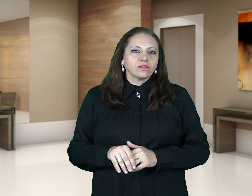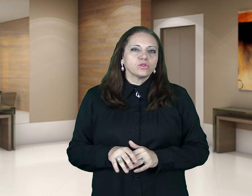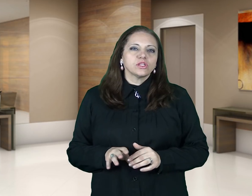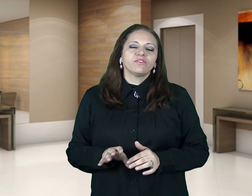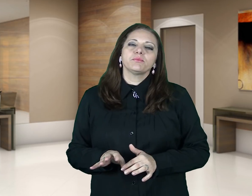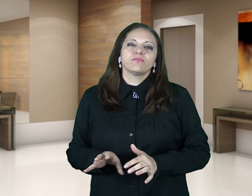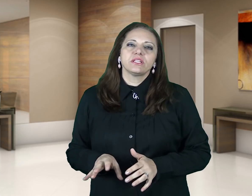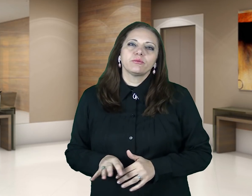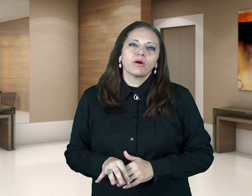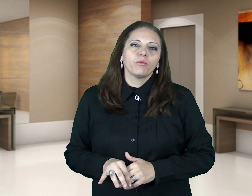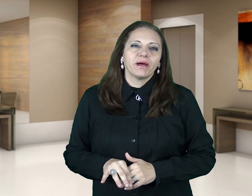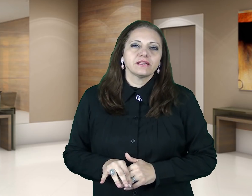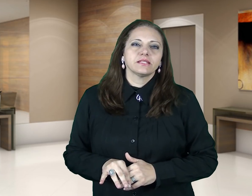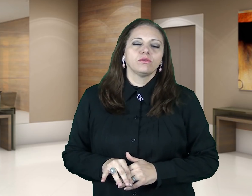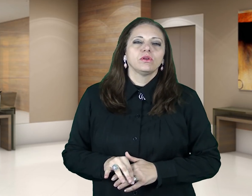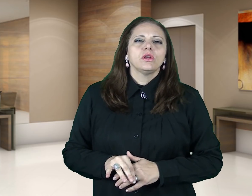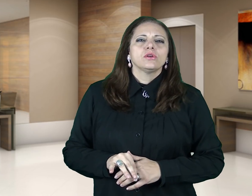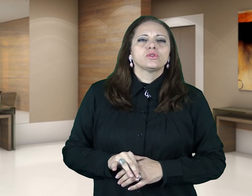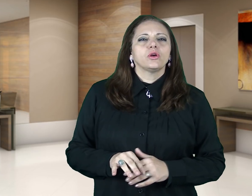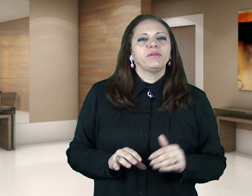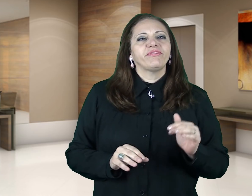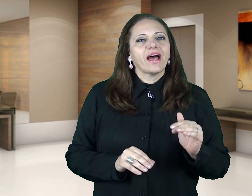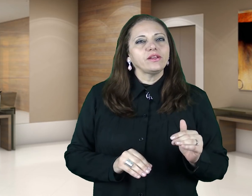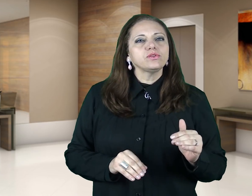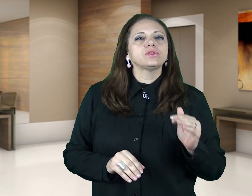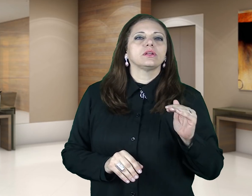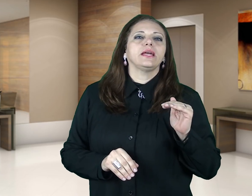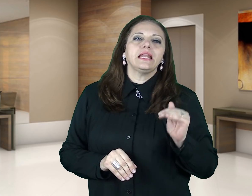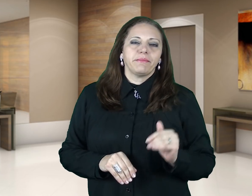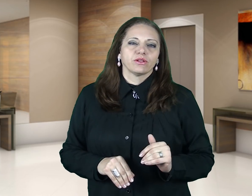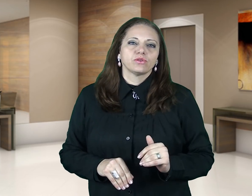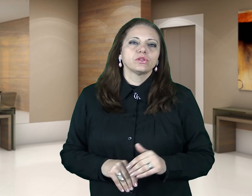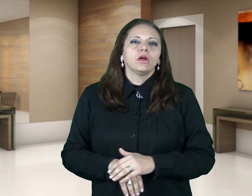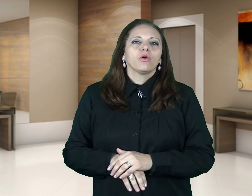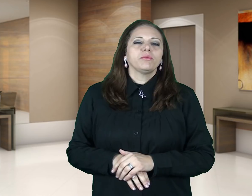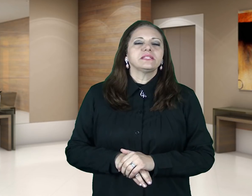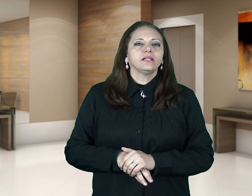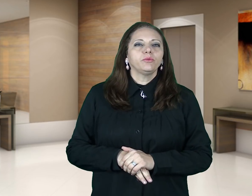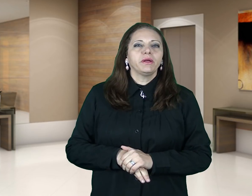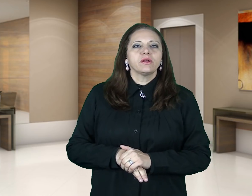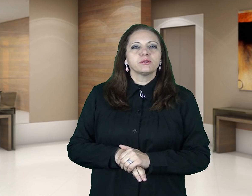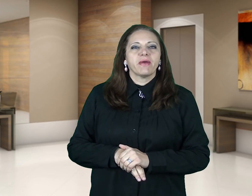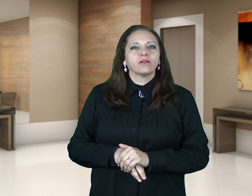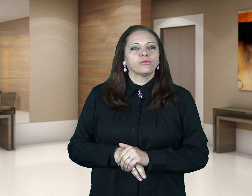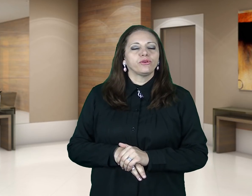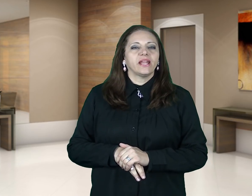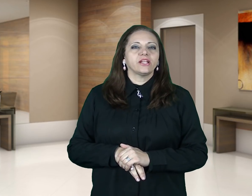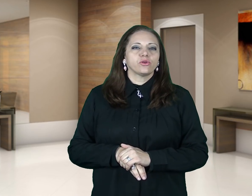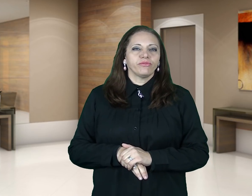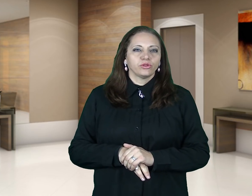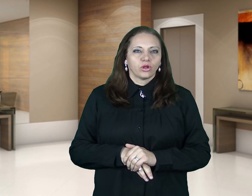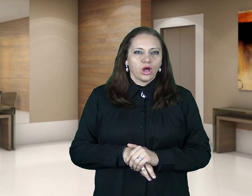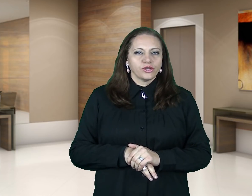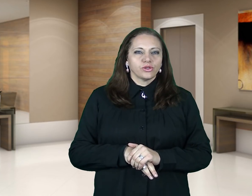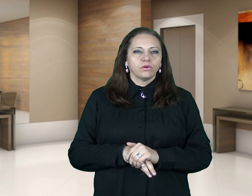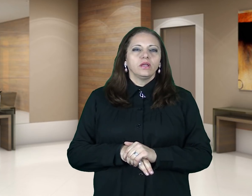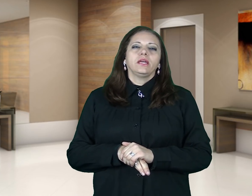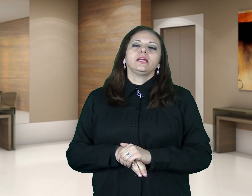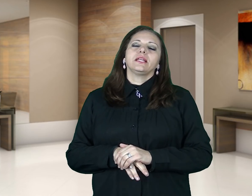aspectos, nós vamos fazer uma comparação sobre vários elementos, começando pelo aspecto fonético e fonológico, em que